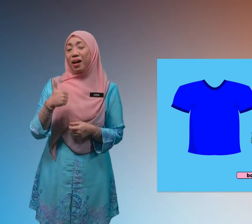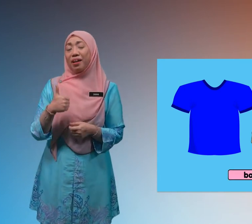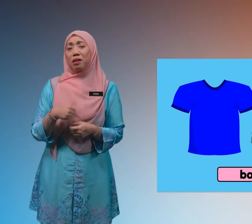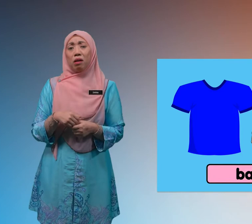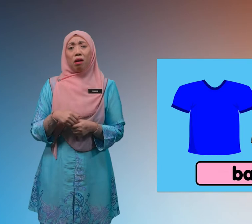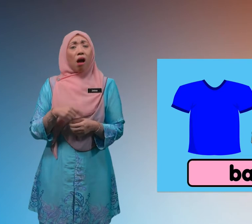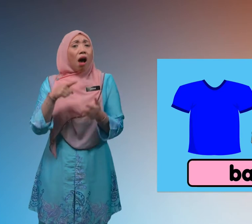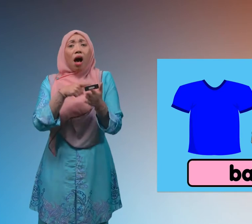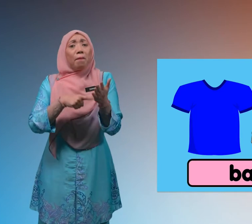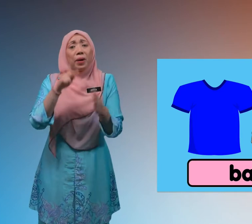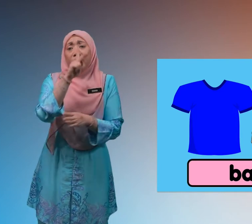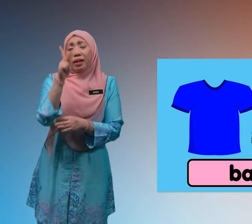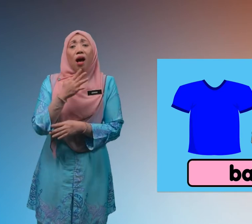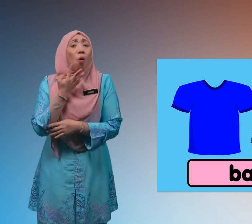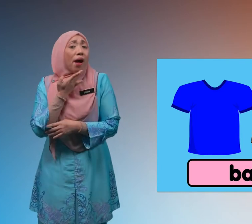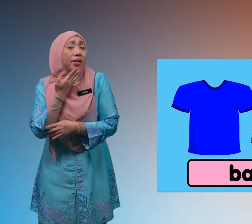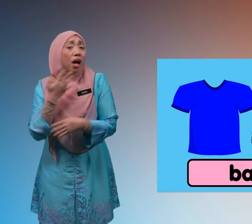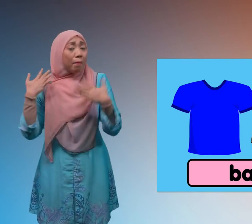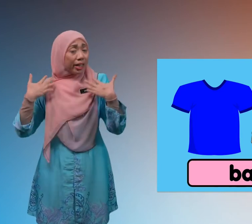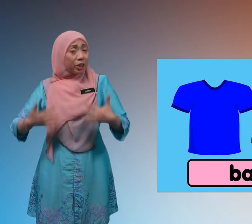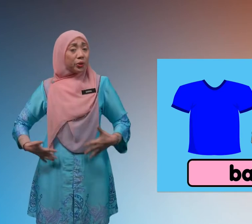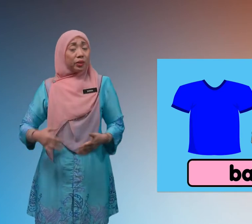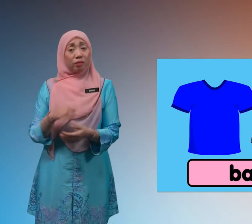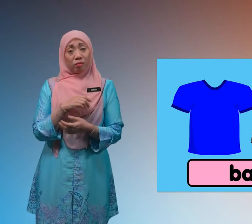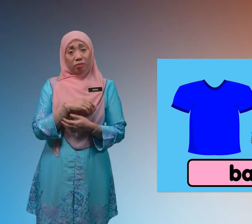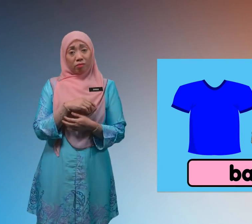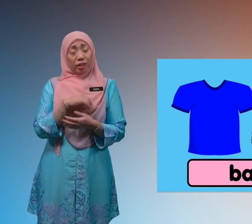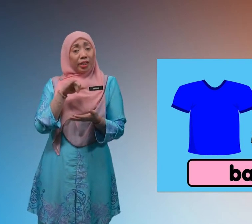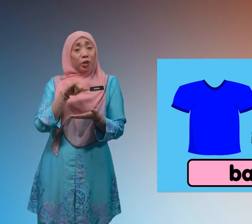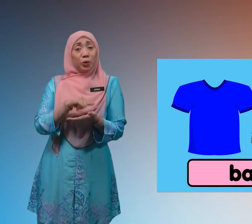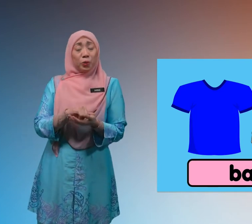Hebat. Apakah warna baju itu?